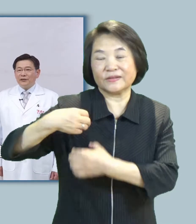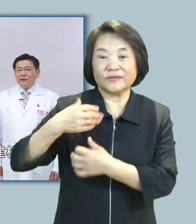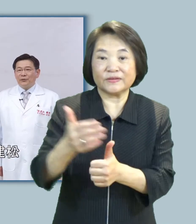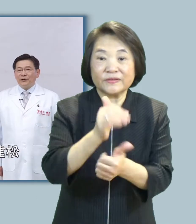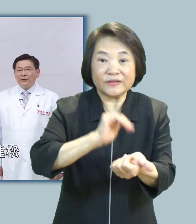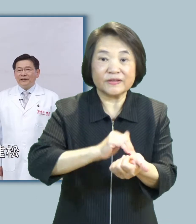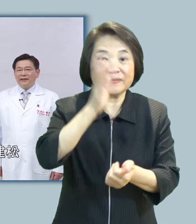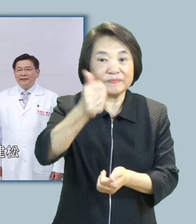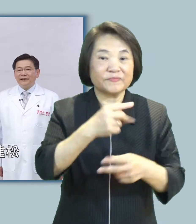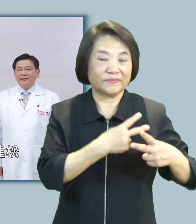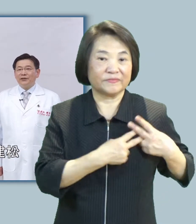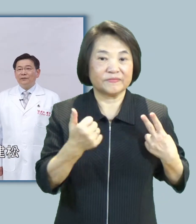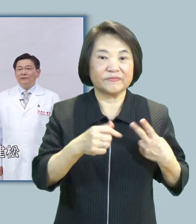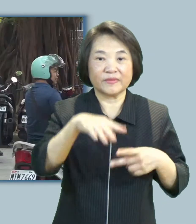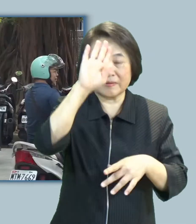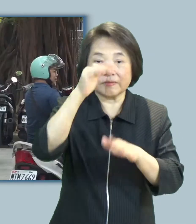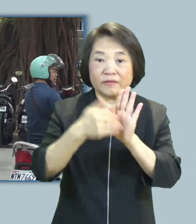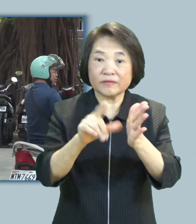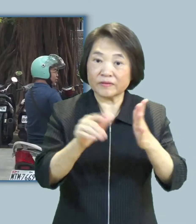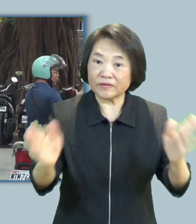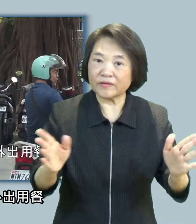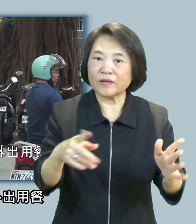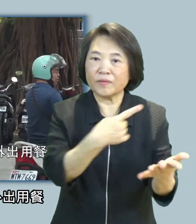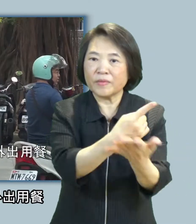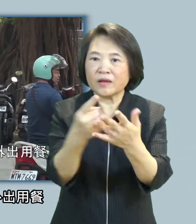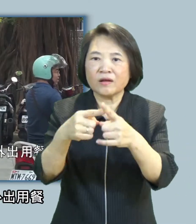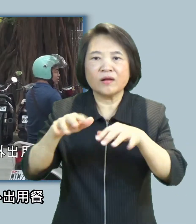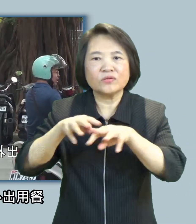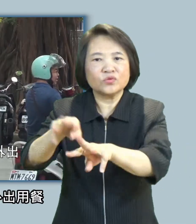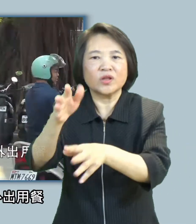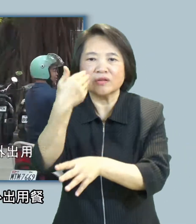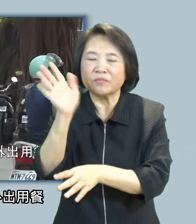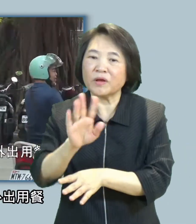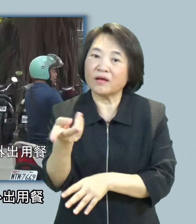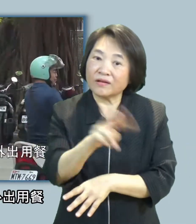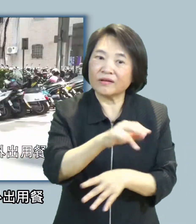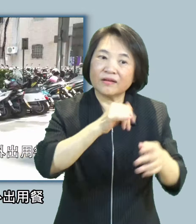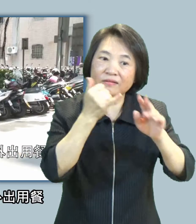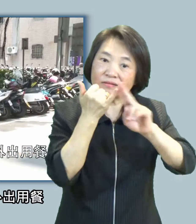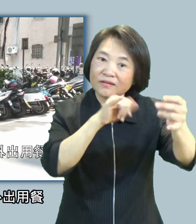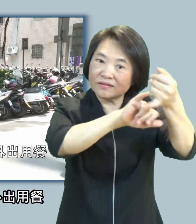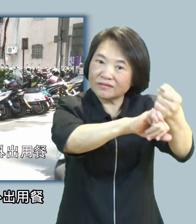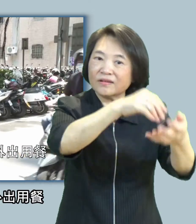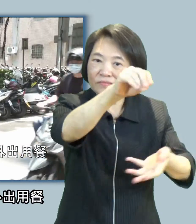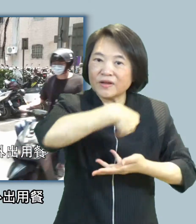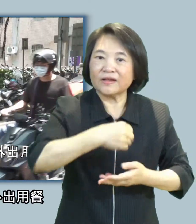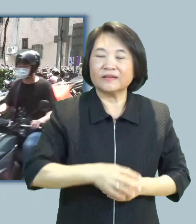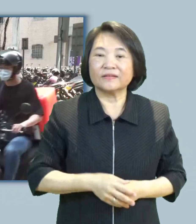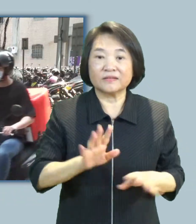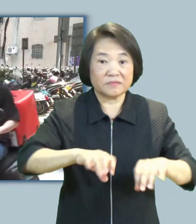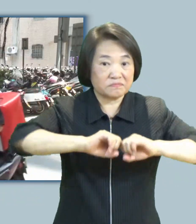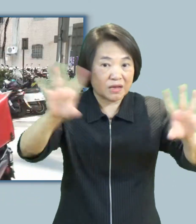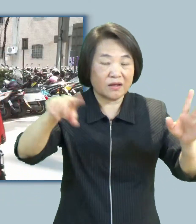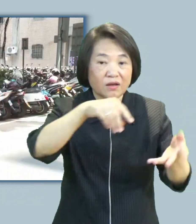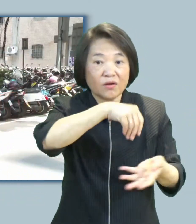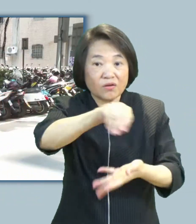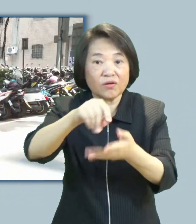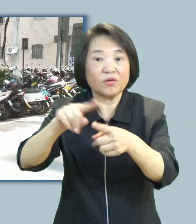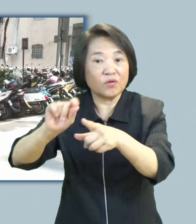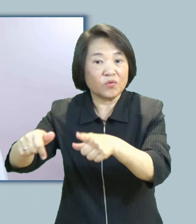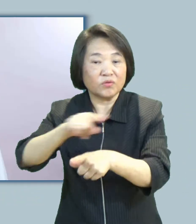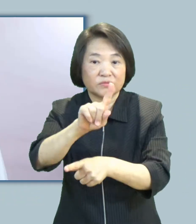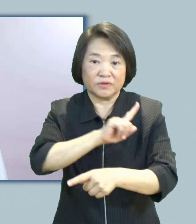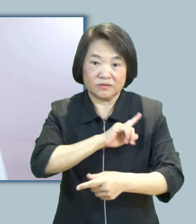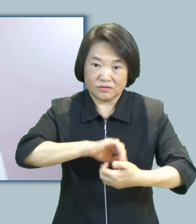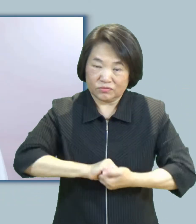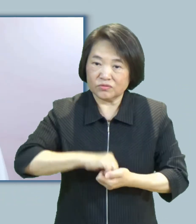那是三军总指战战长蔡建雄，防疫期间得到民众限制，餐点外送，特地出门视频。提醒外送长人入闸，